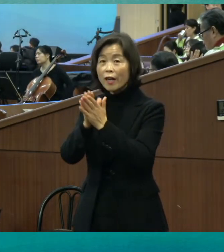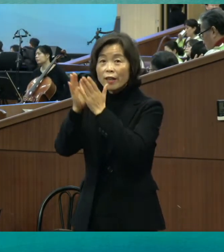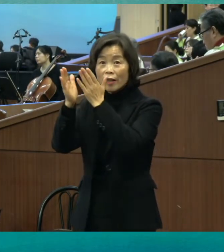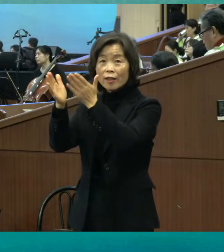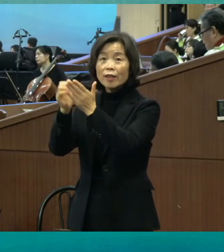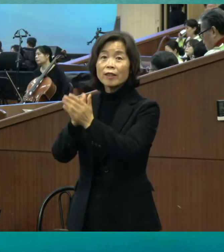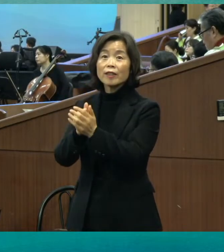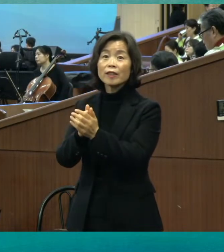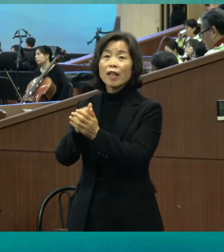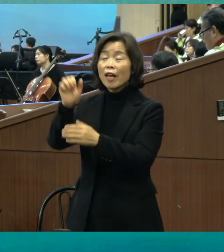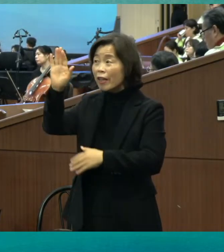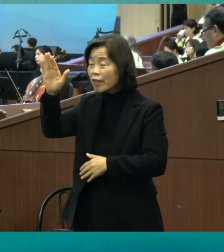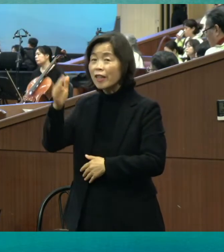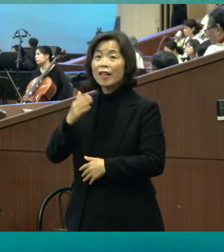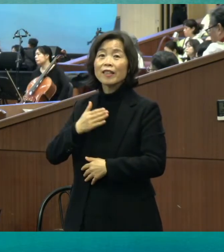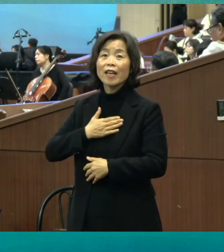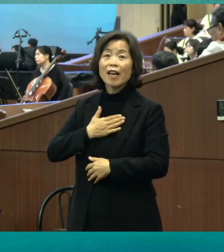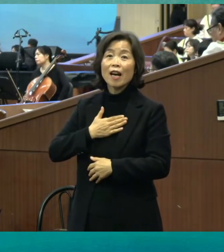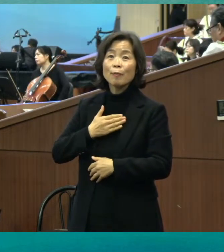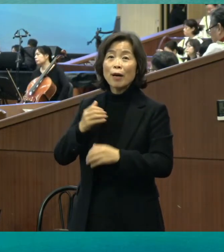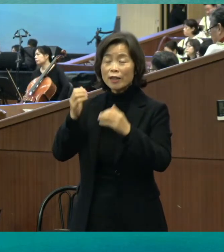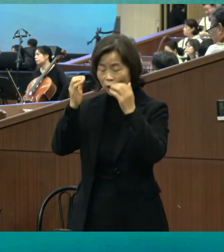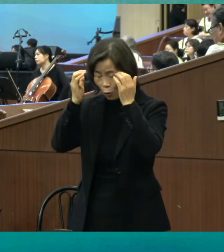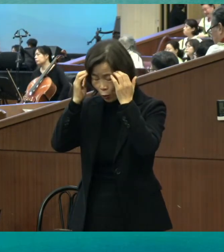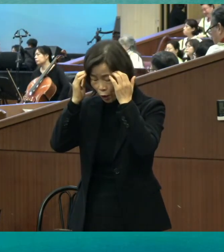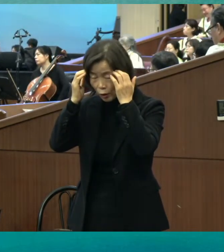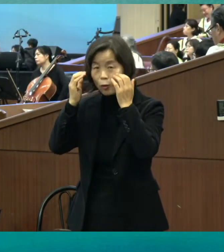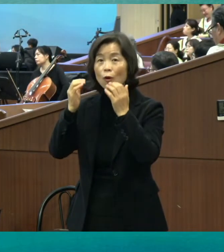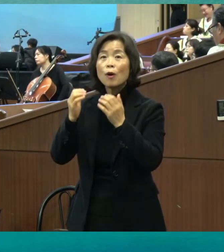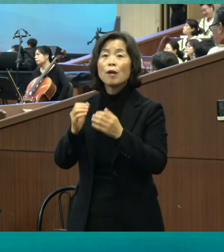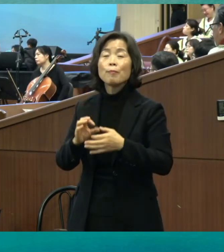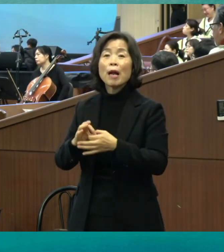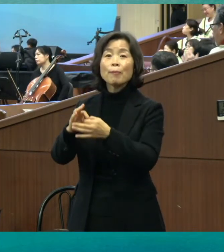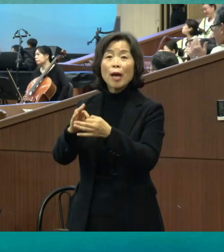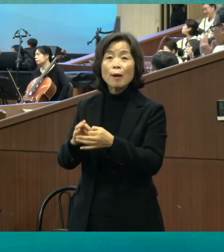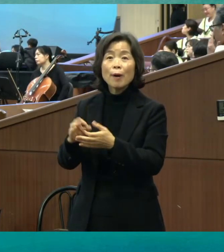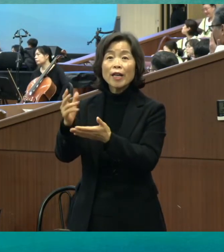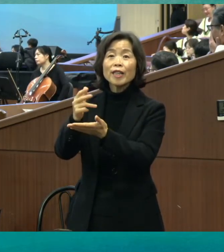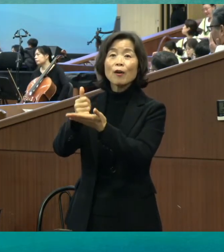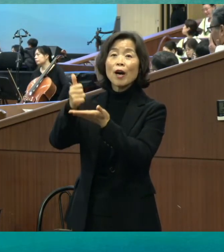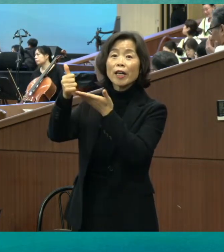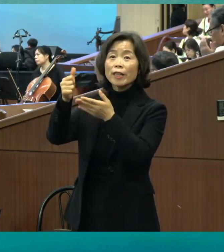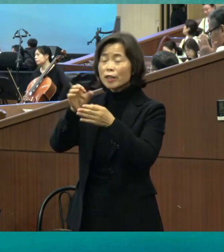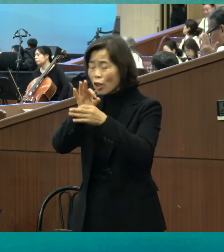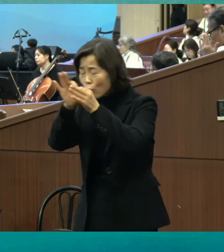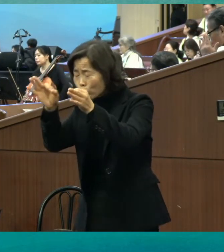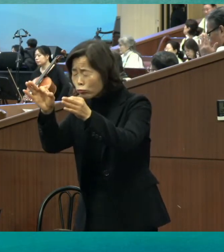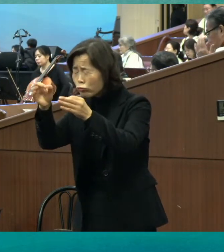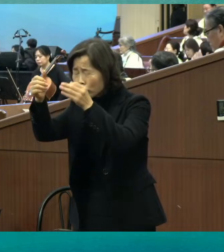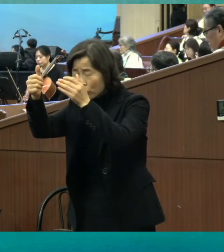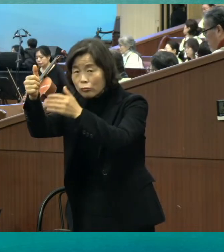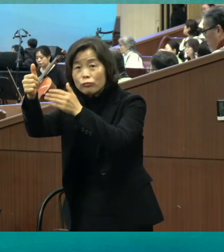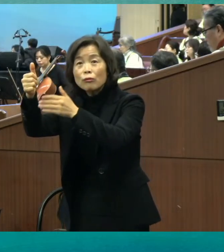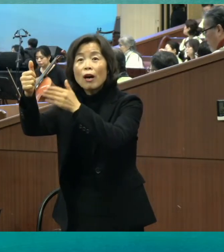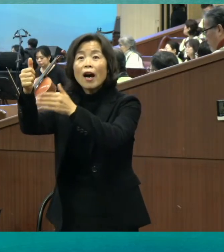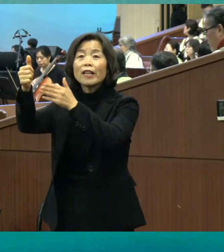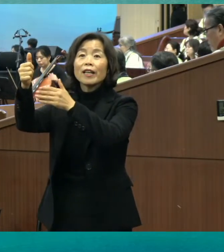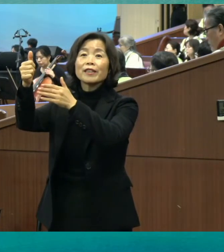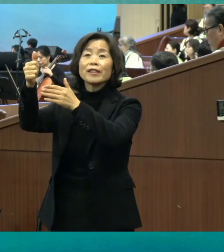기도하여 이르되 내가 받는 고난으로 말미암아 여호와께서